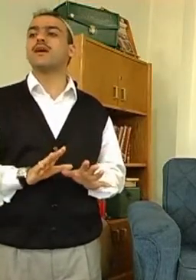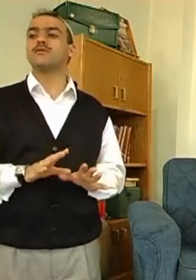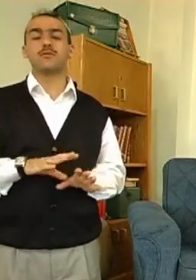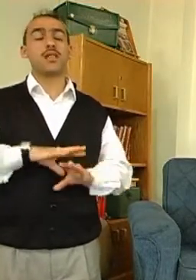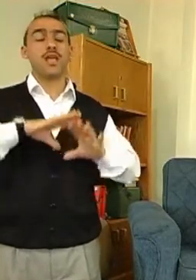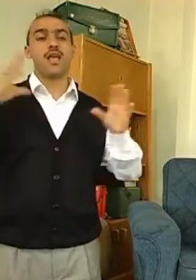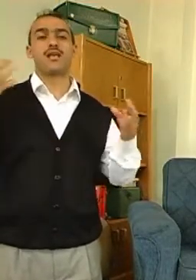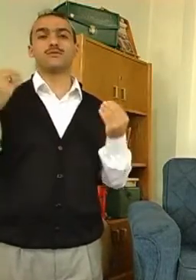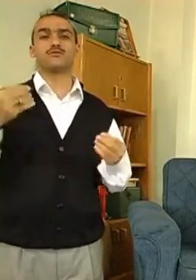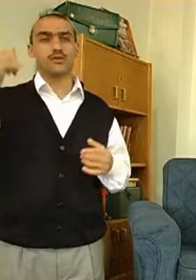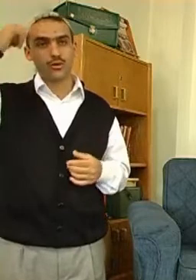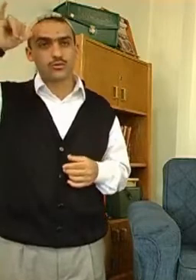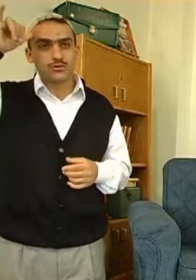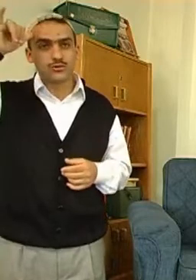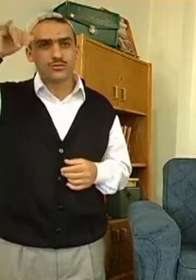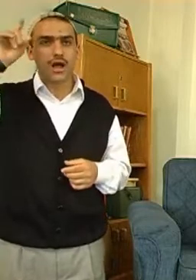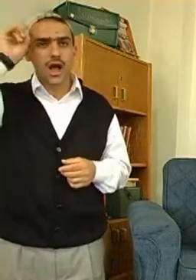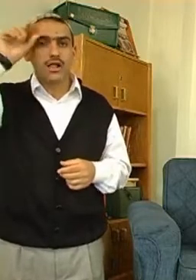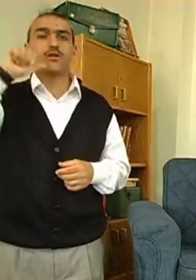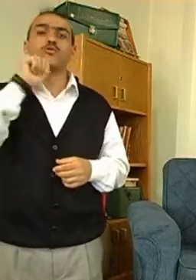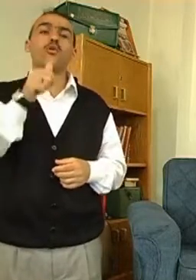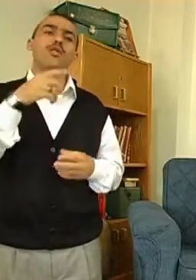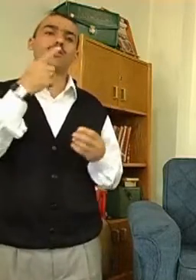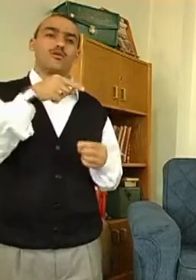Ya. Üstad bunu